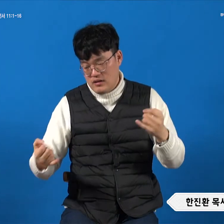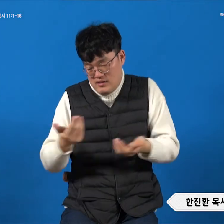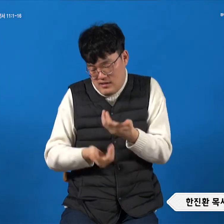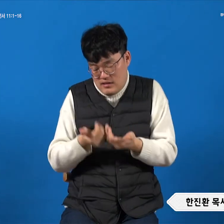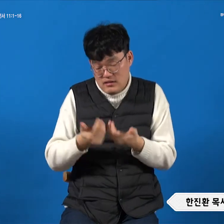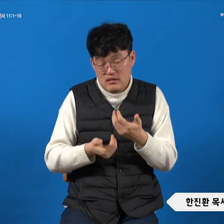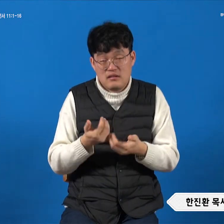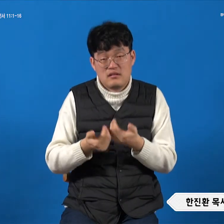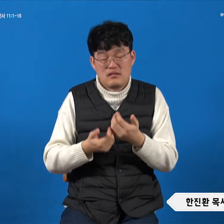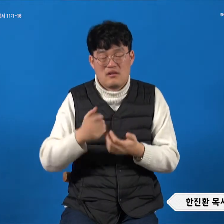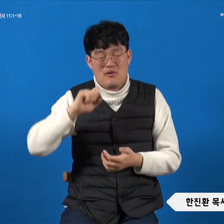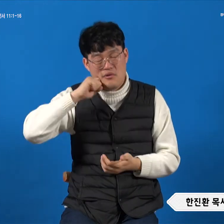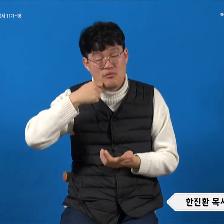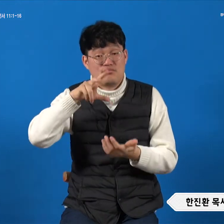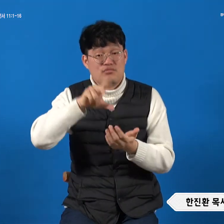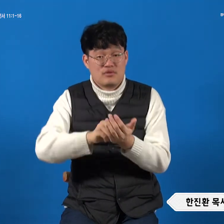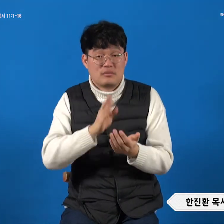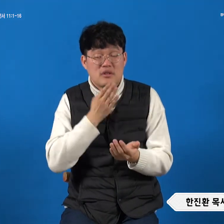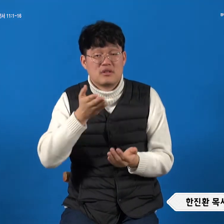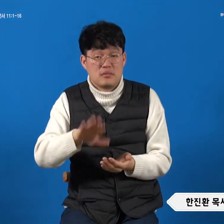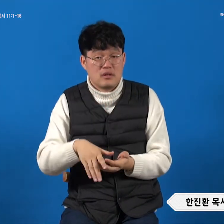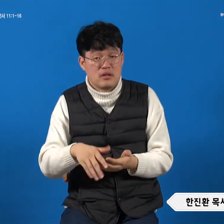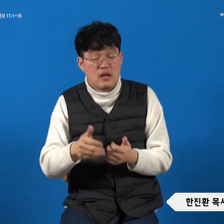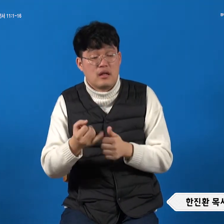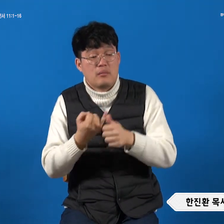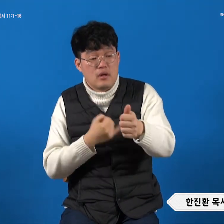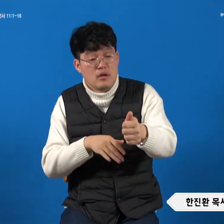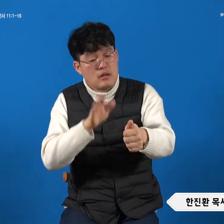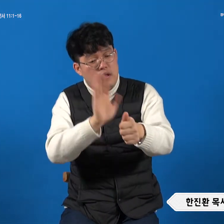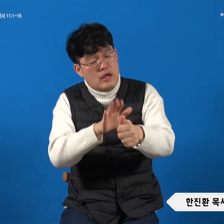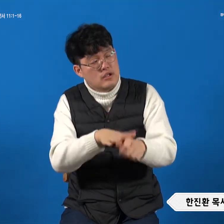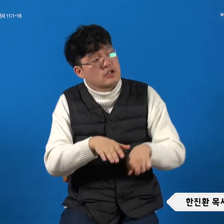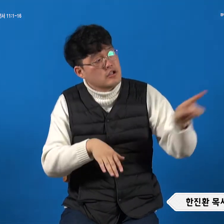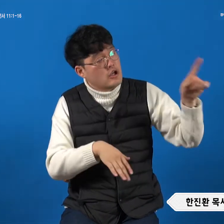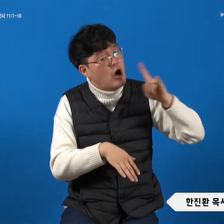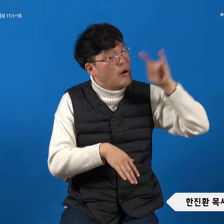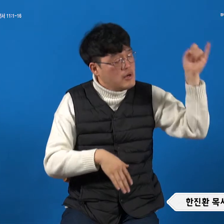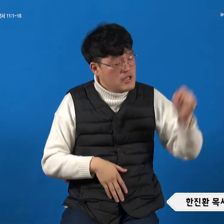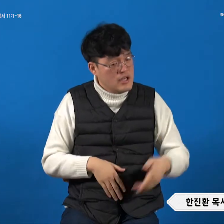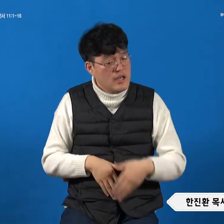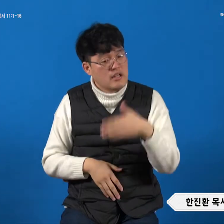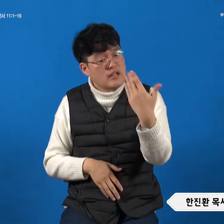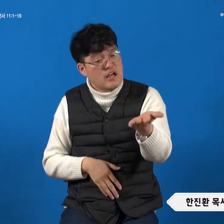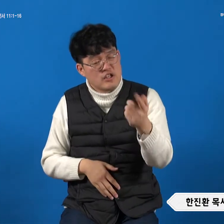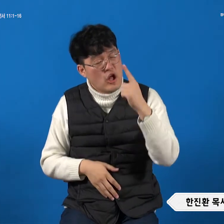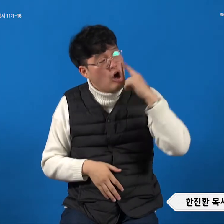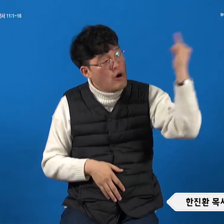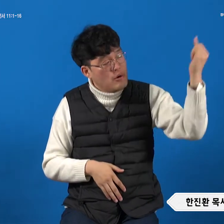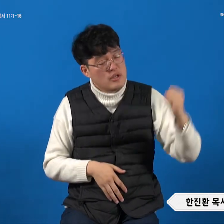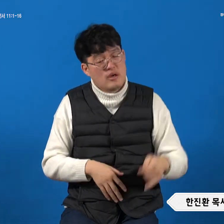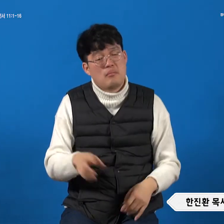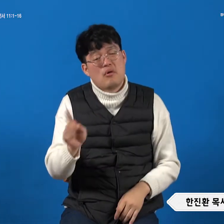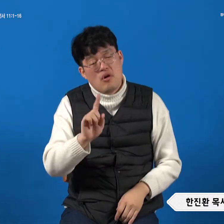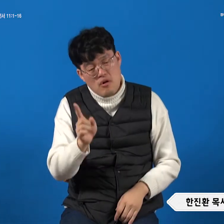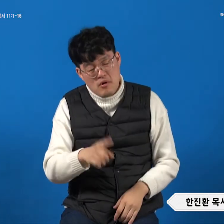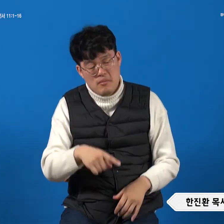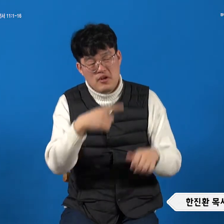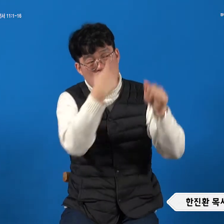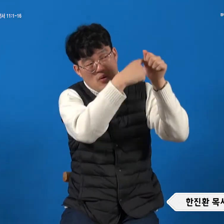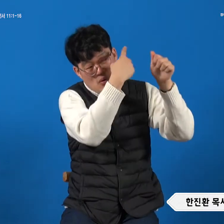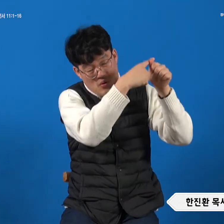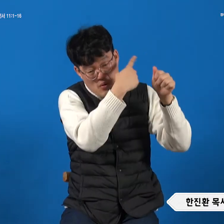합니다만 그래도 남편 앞에서 당신 어머니 말이야, 우리 어머니도 아니고 당신 어머니